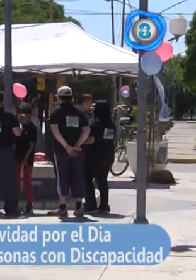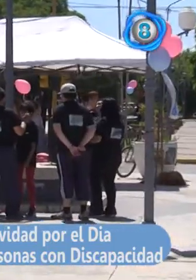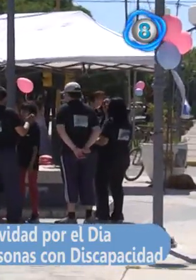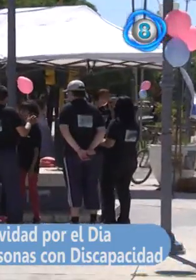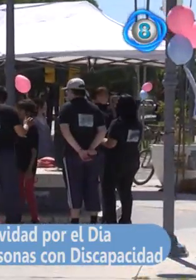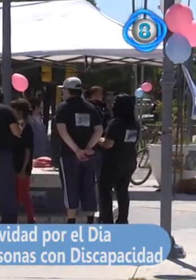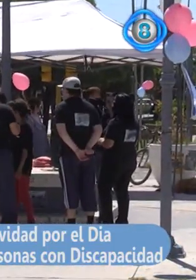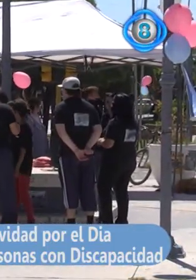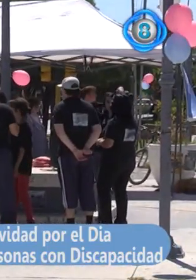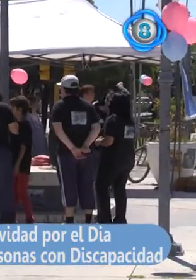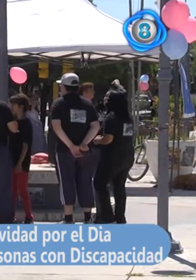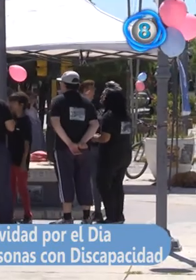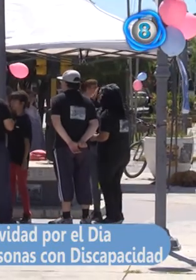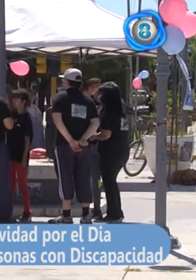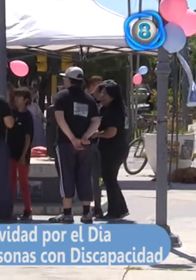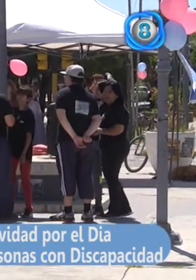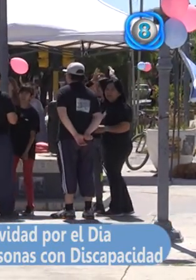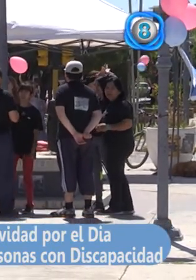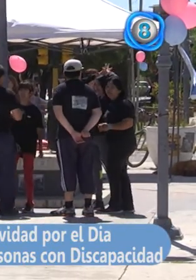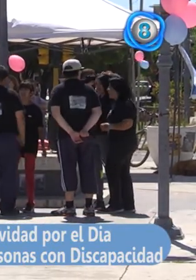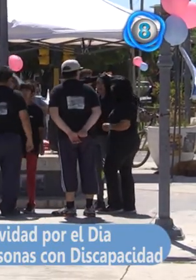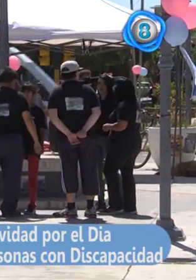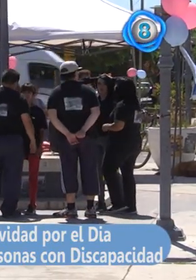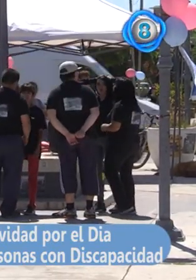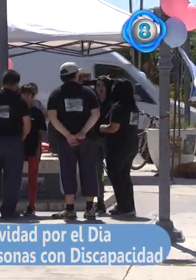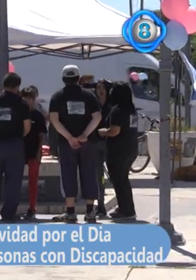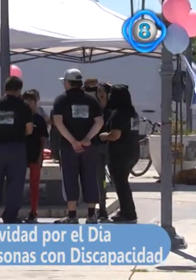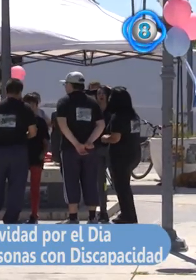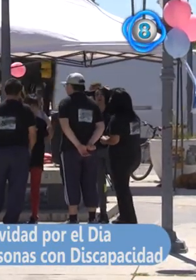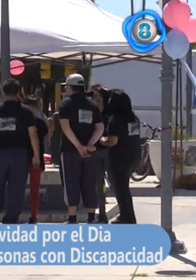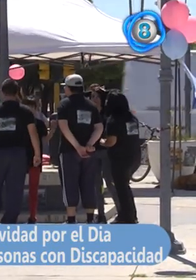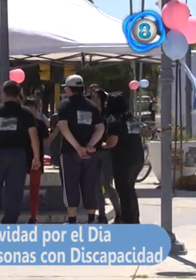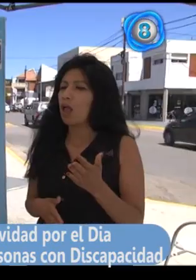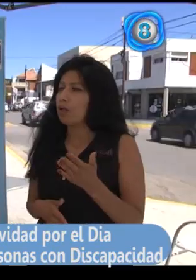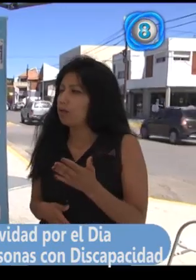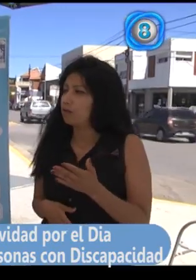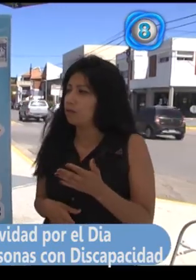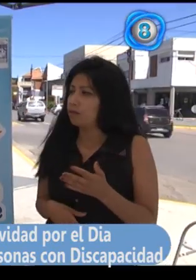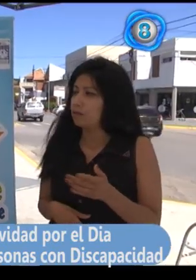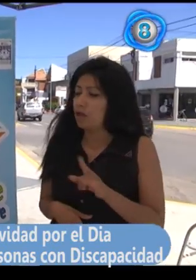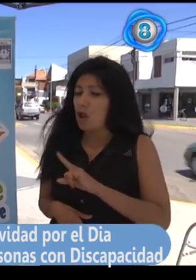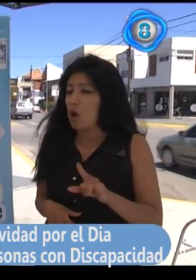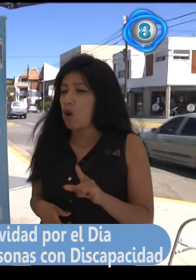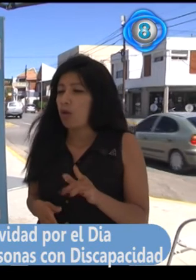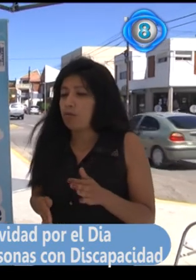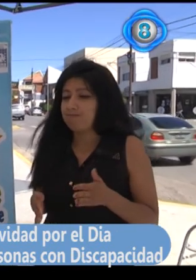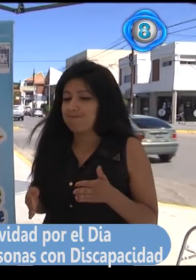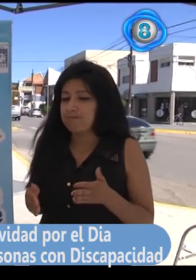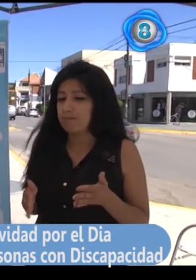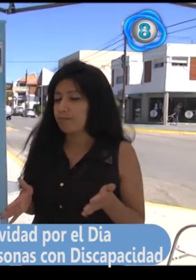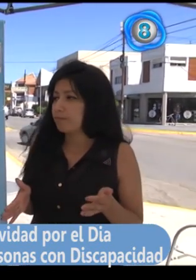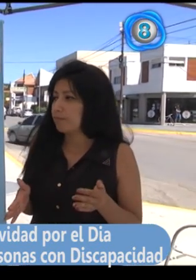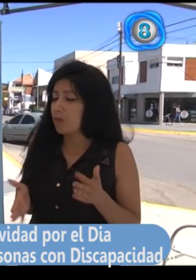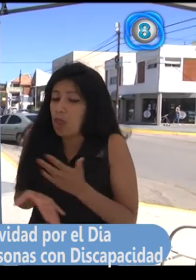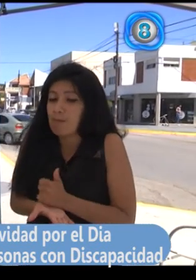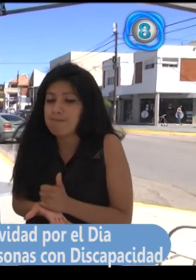un receso de actividades como lo tiene toda la administración pública. Nosotros todavía no estamos, estamos a la